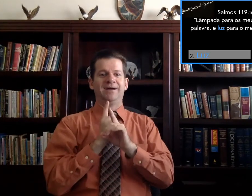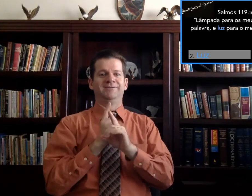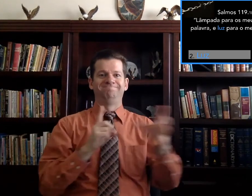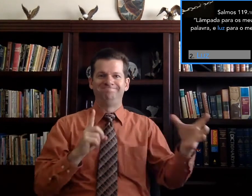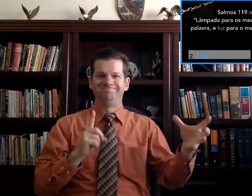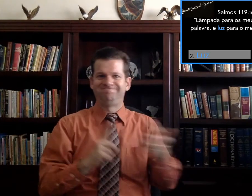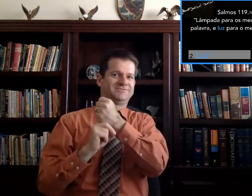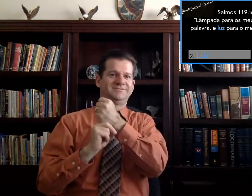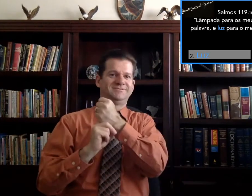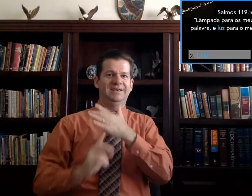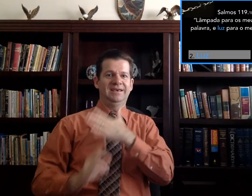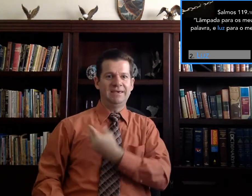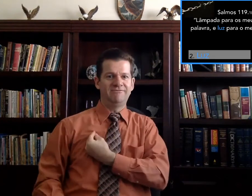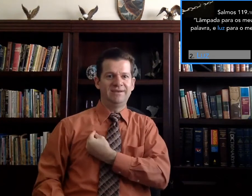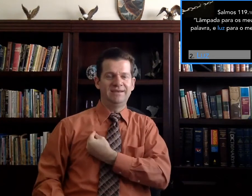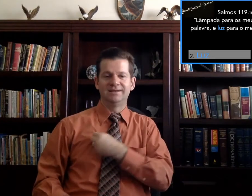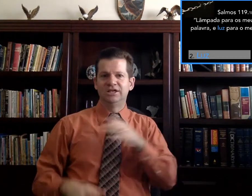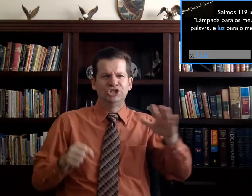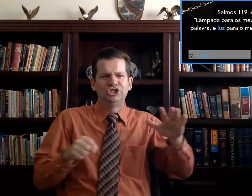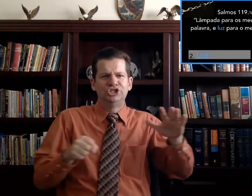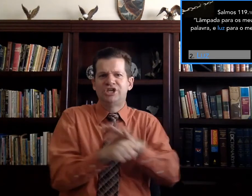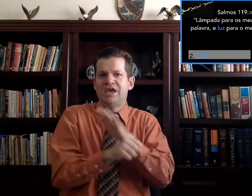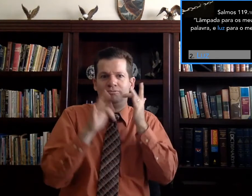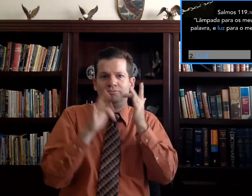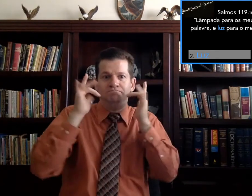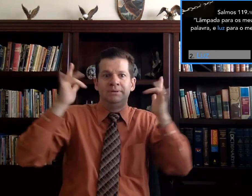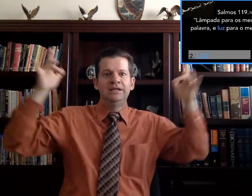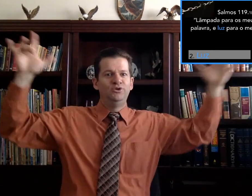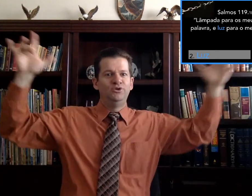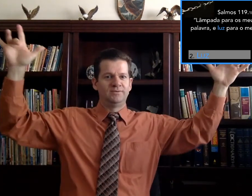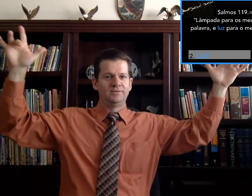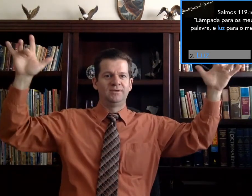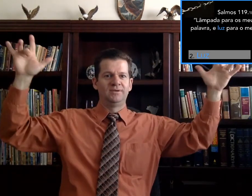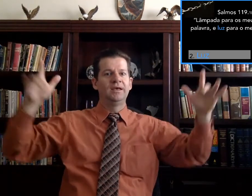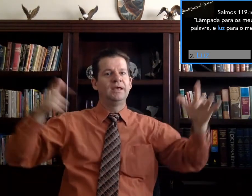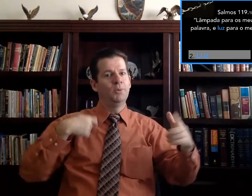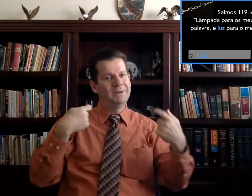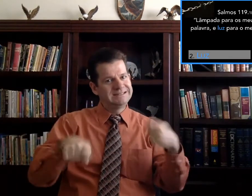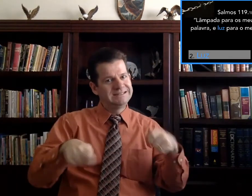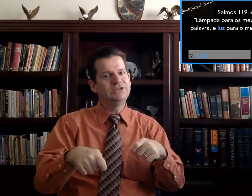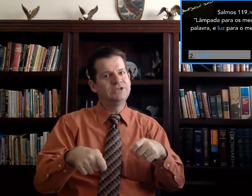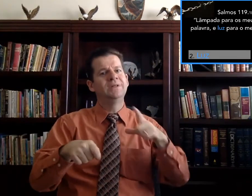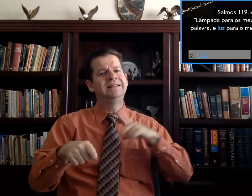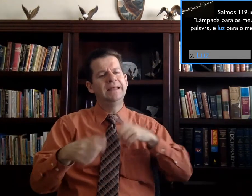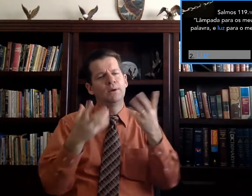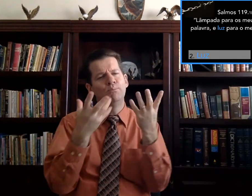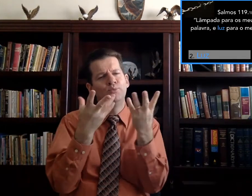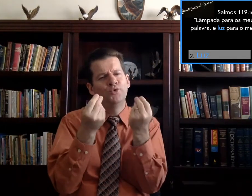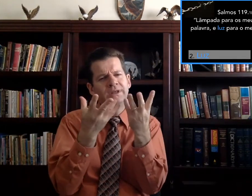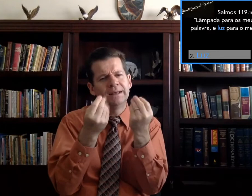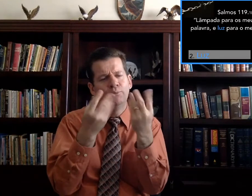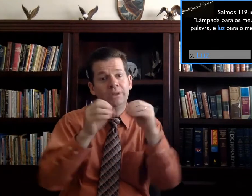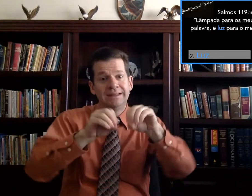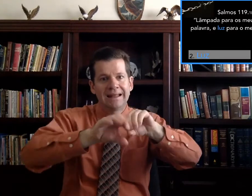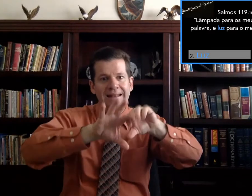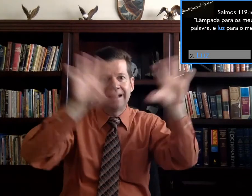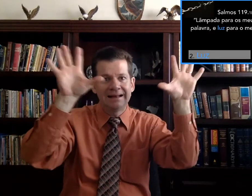dominar em minha vida. Cheio, brilho. Eu preciso ter muita